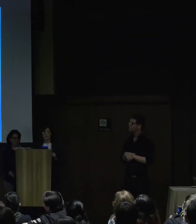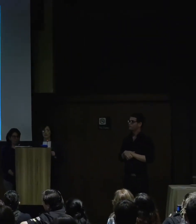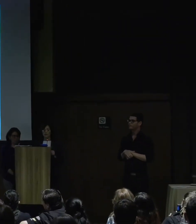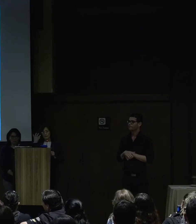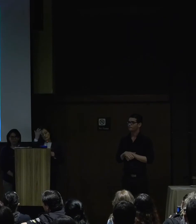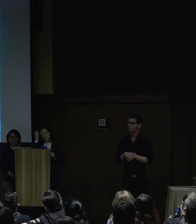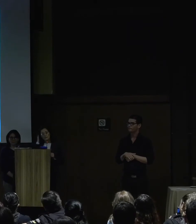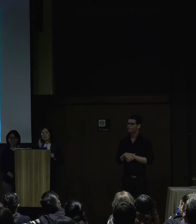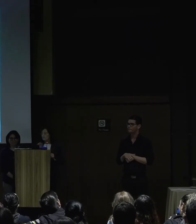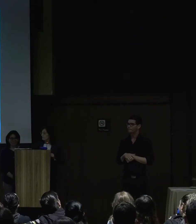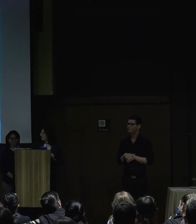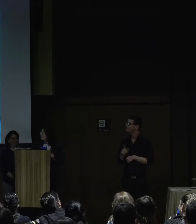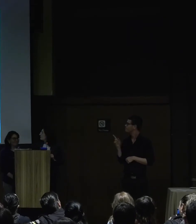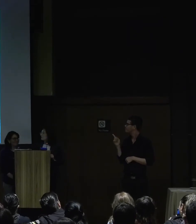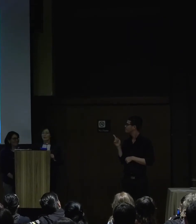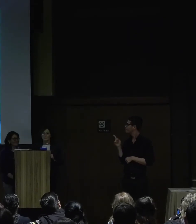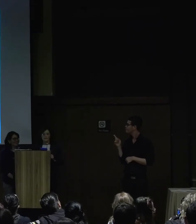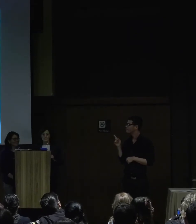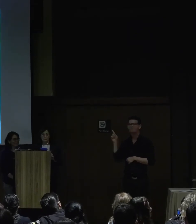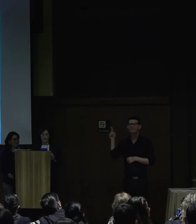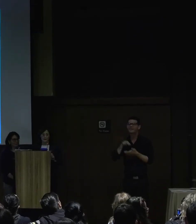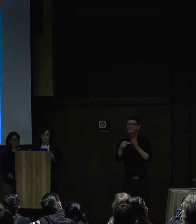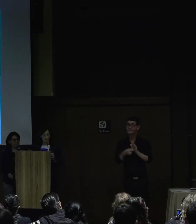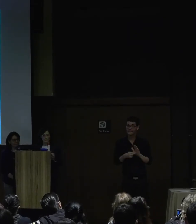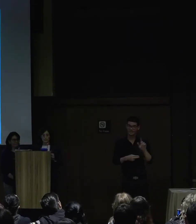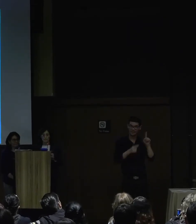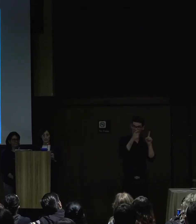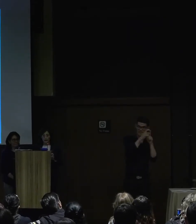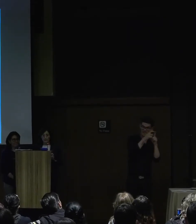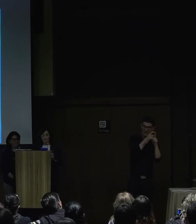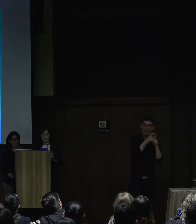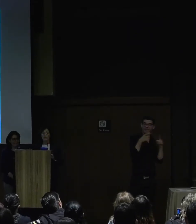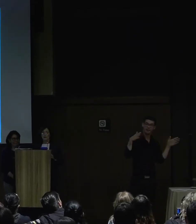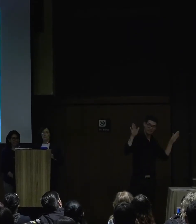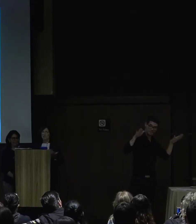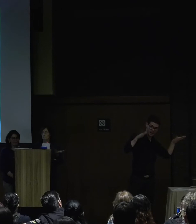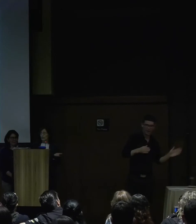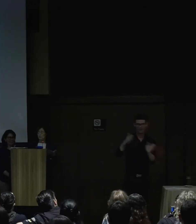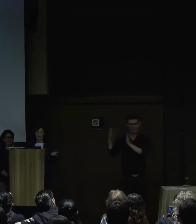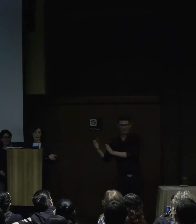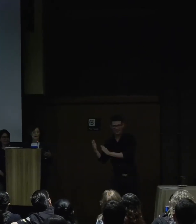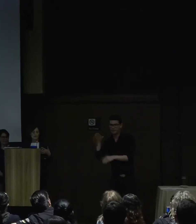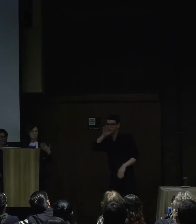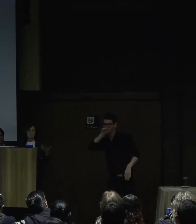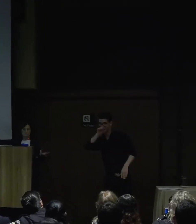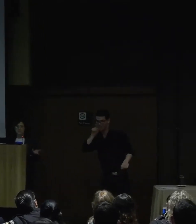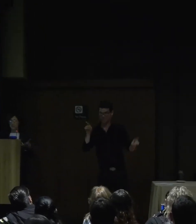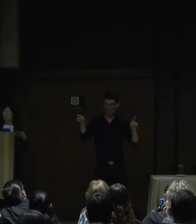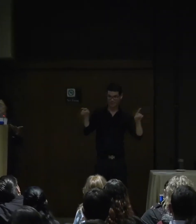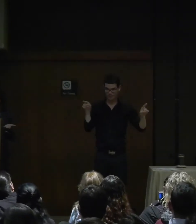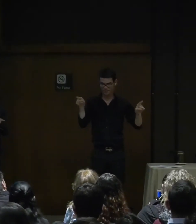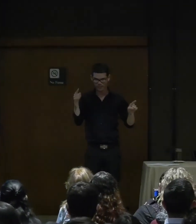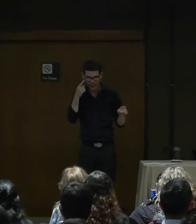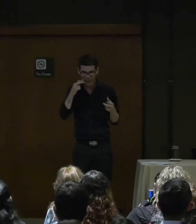¿okay? Sí, que significa pato y pájaro. Pato y pájaro